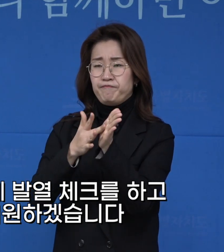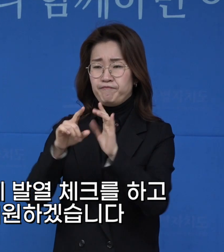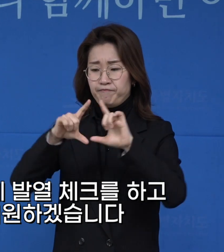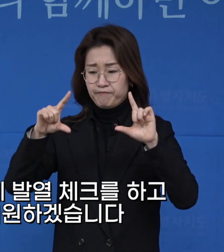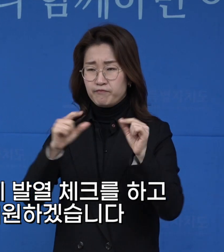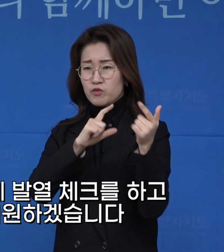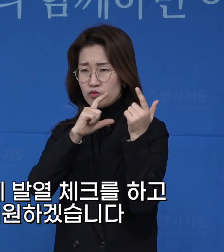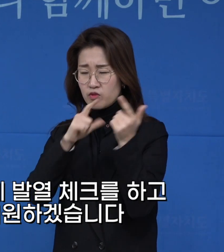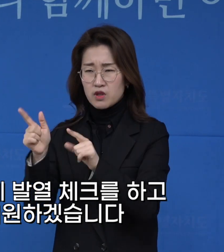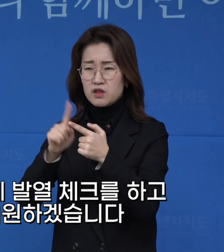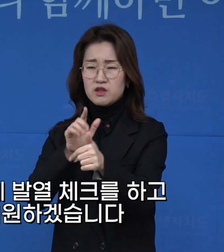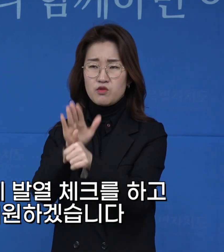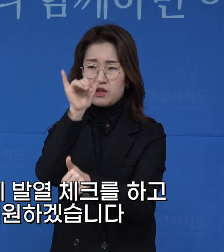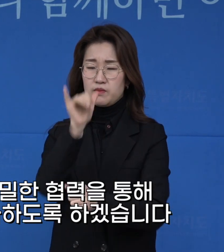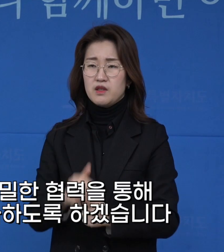지원하겠습니다